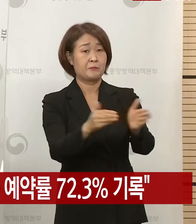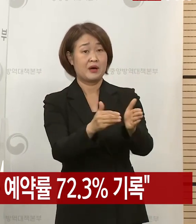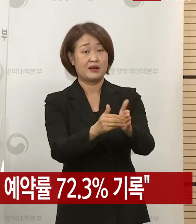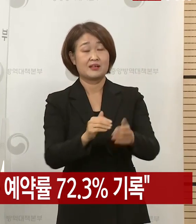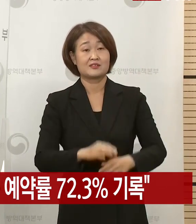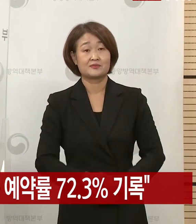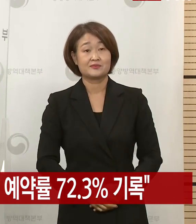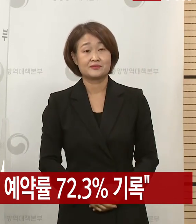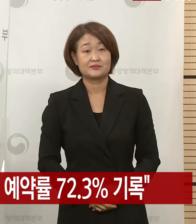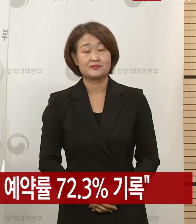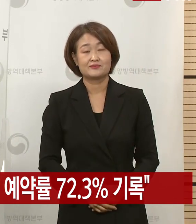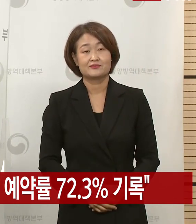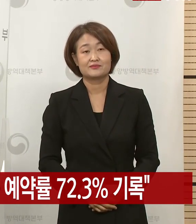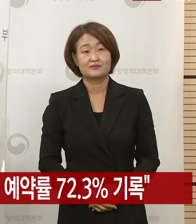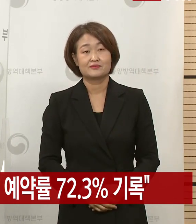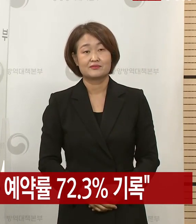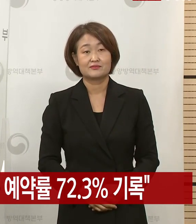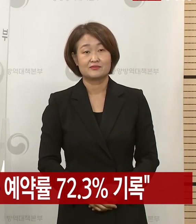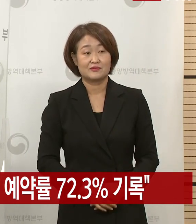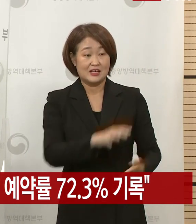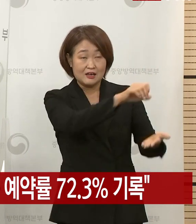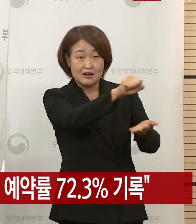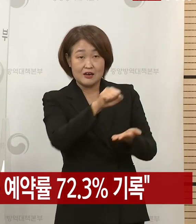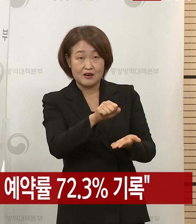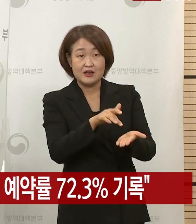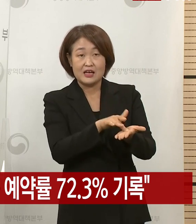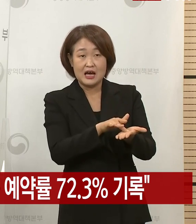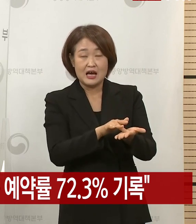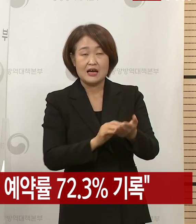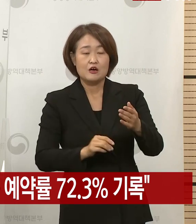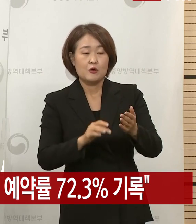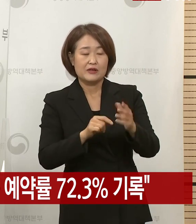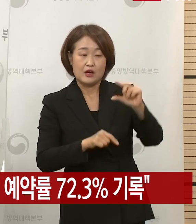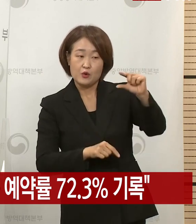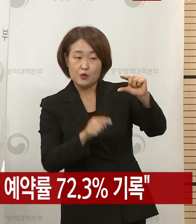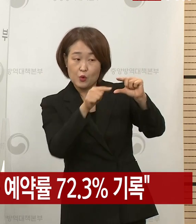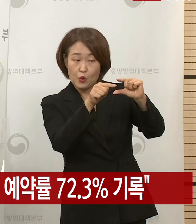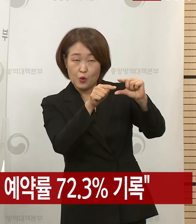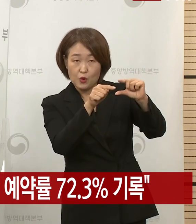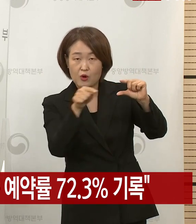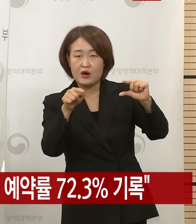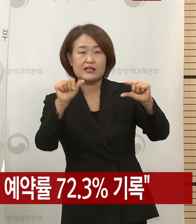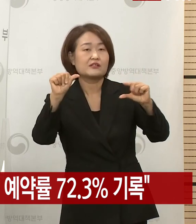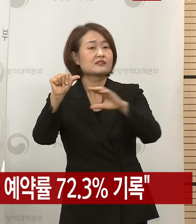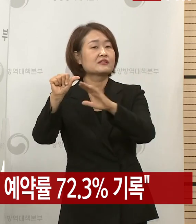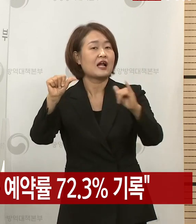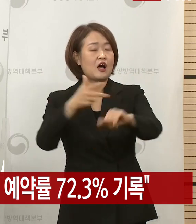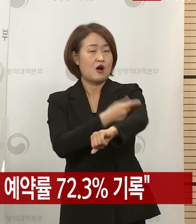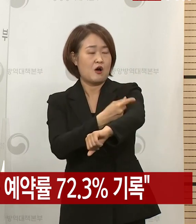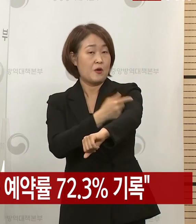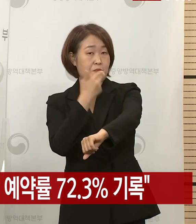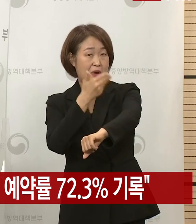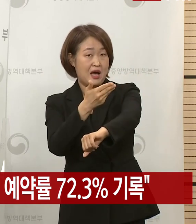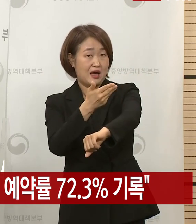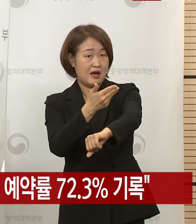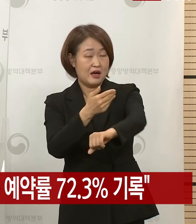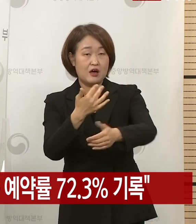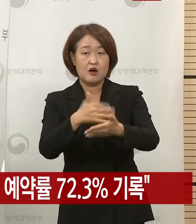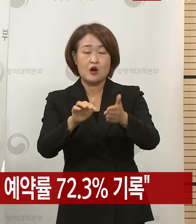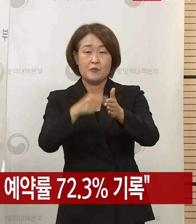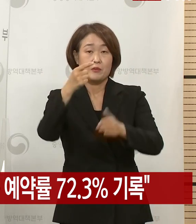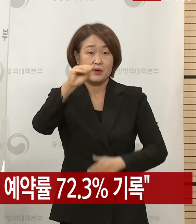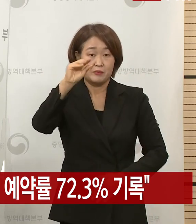완료하였습니다. 도입 백신은 한 바이얼당 5명분으로 예약 인원은 100만 명